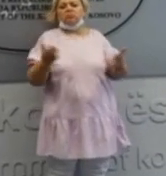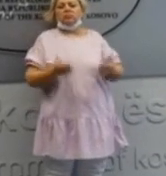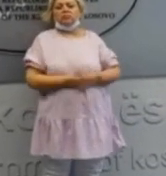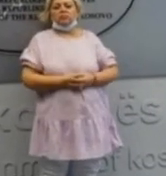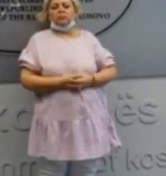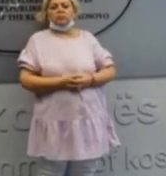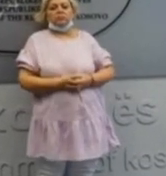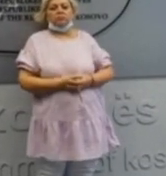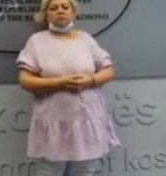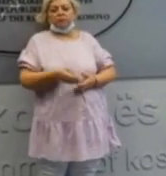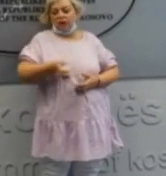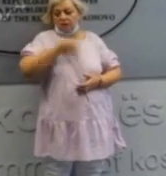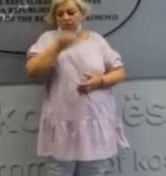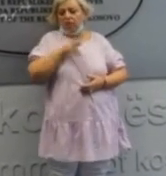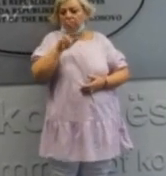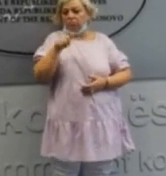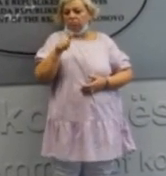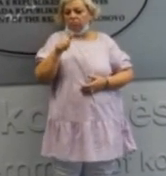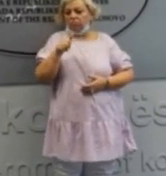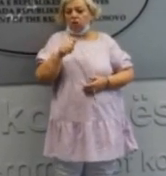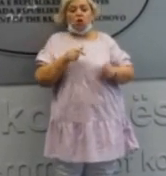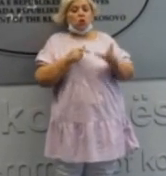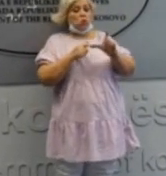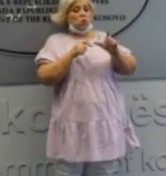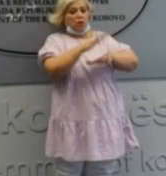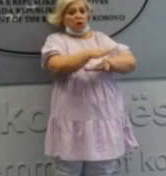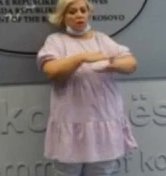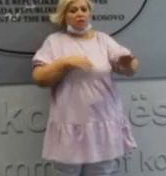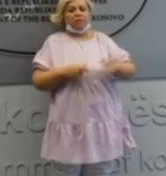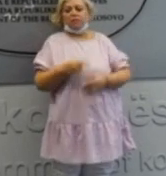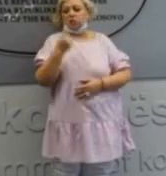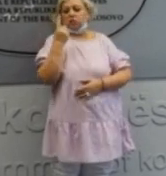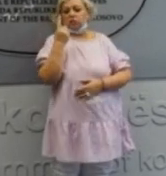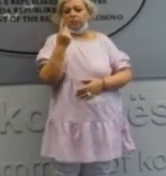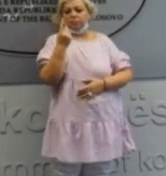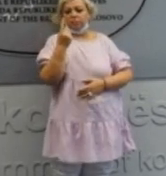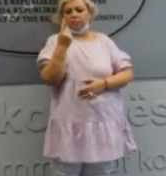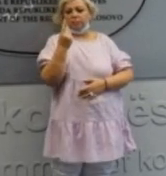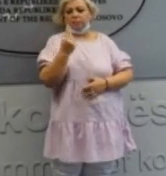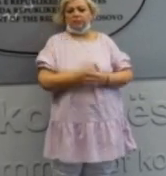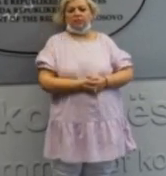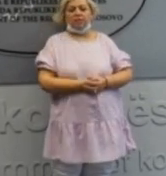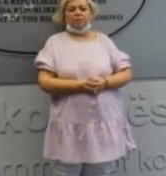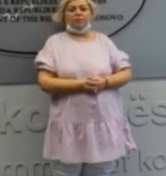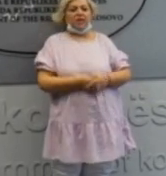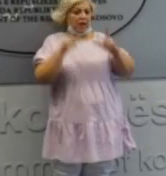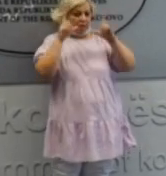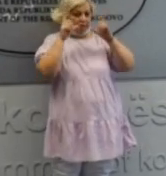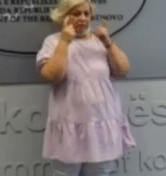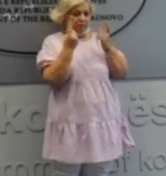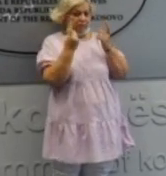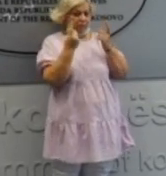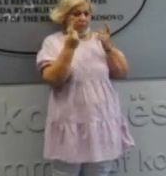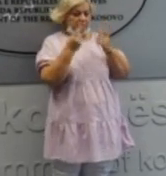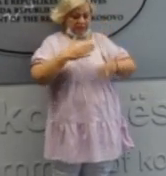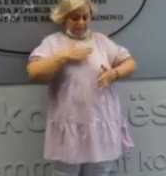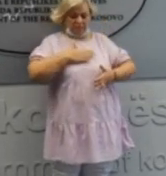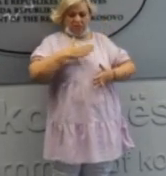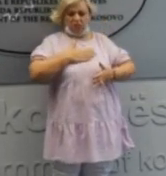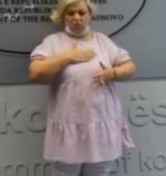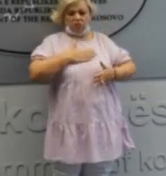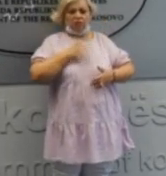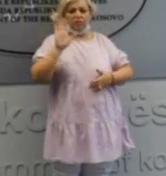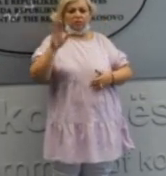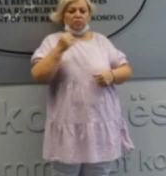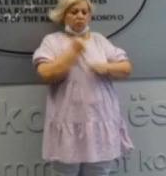rajonale? Sepse unë kam informacion që në Suarek vetëm një aparat për fotografimin e mushkrive që